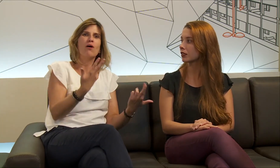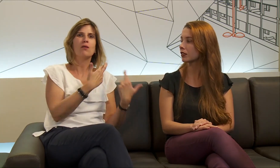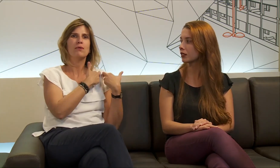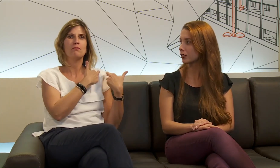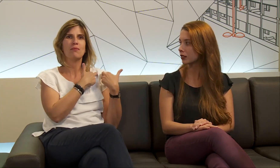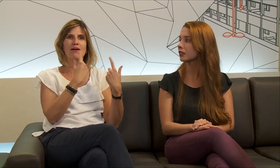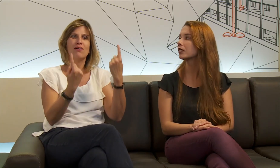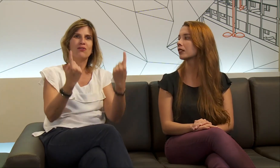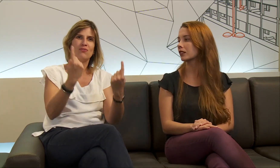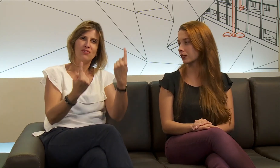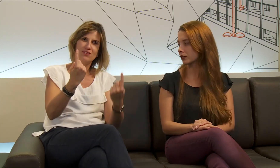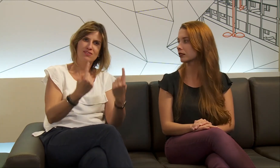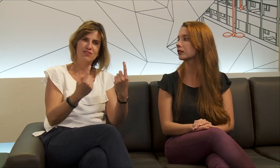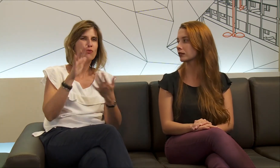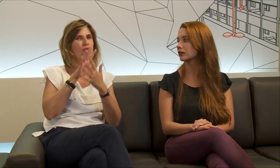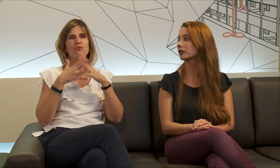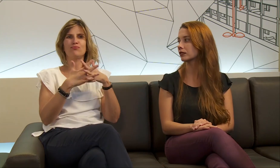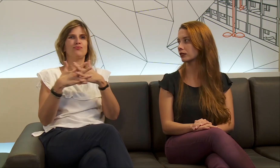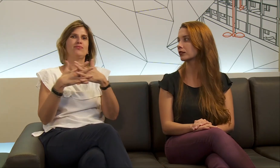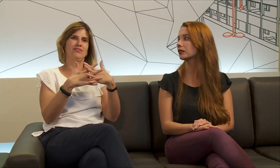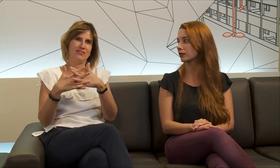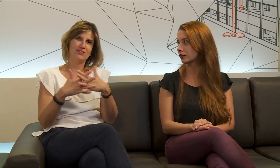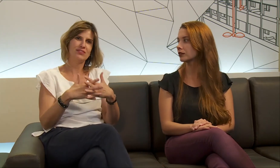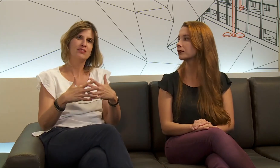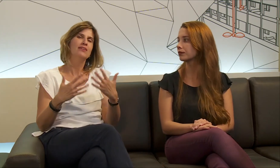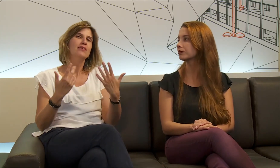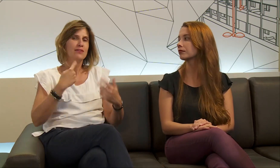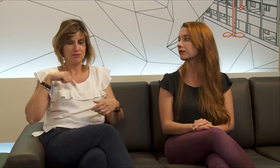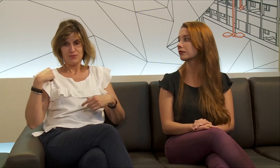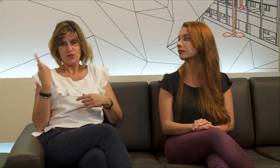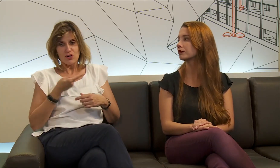isso faz com que as crianças, por exemplo, elas tenham uma